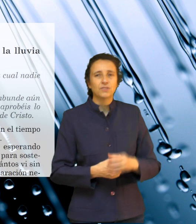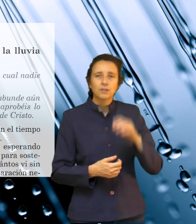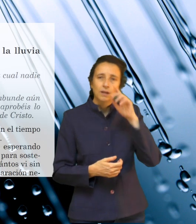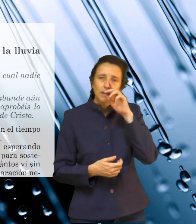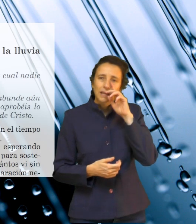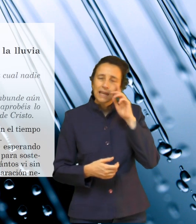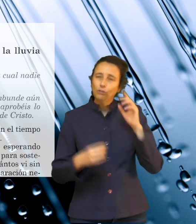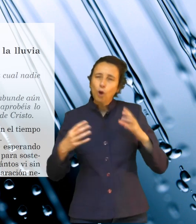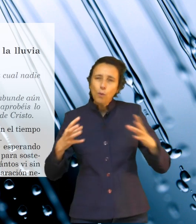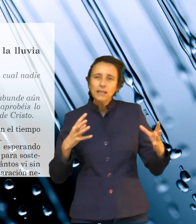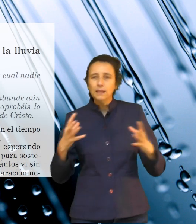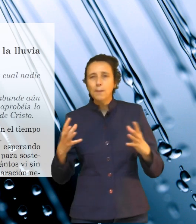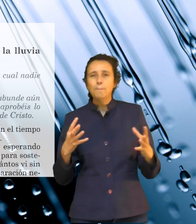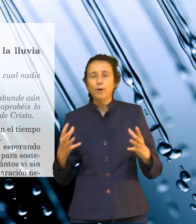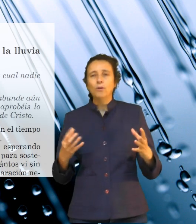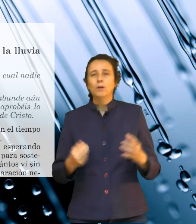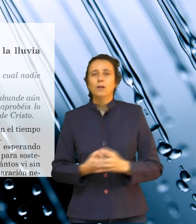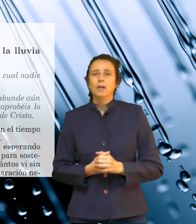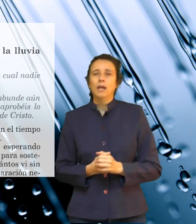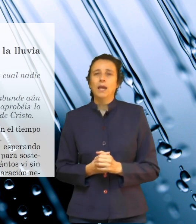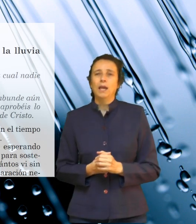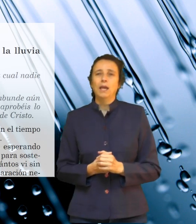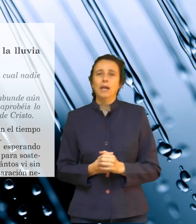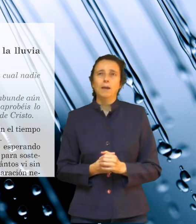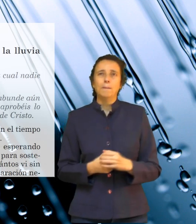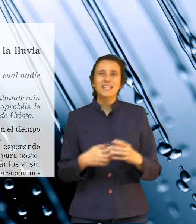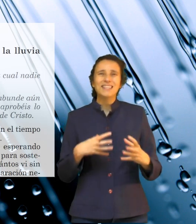los demás, que todo el tiempo